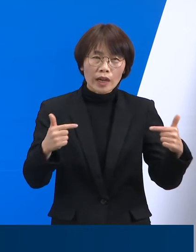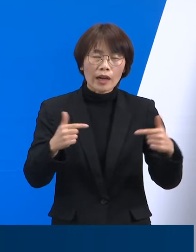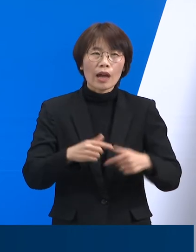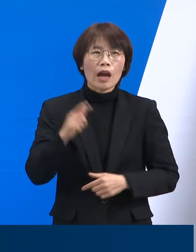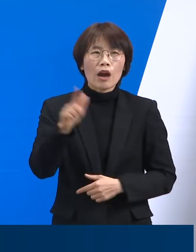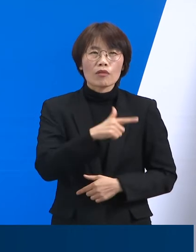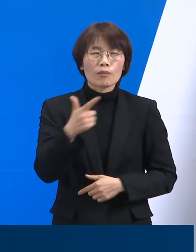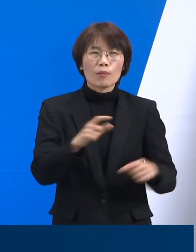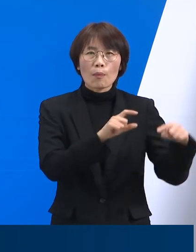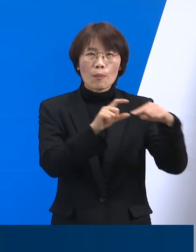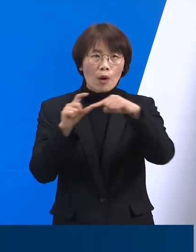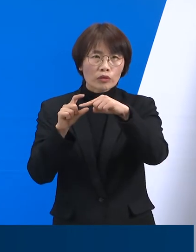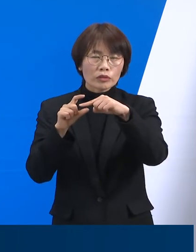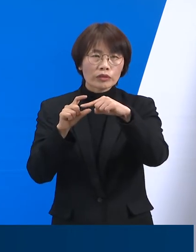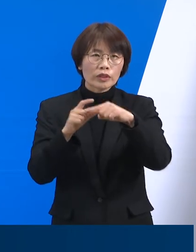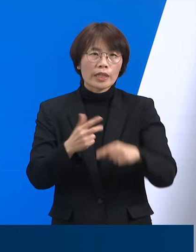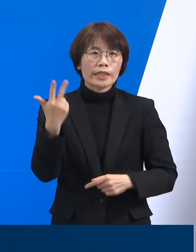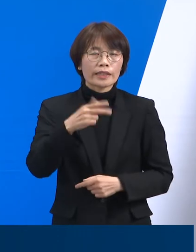하루 평균 확진자는